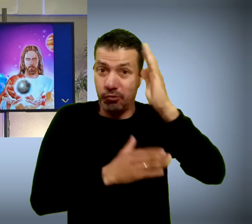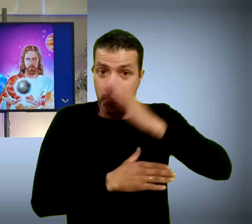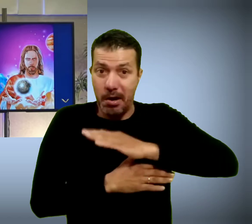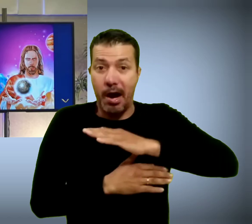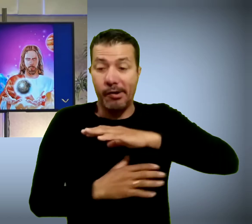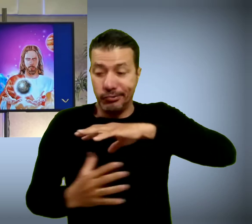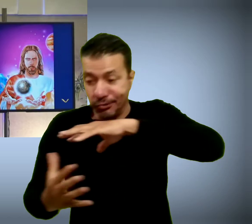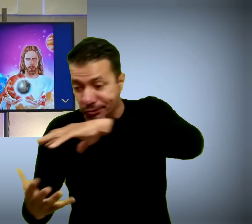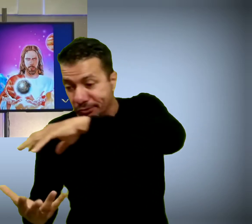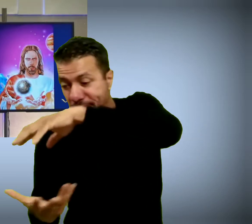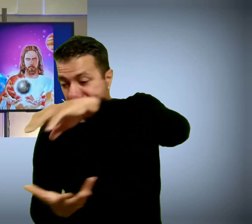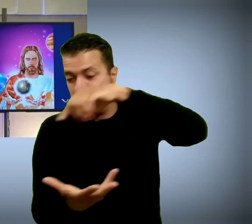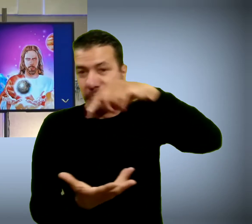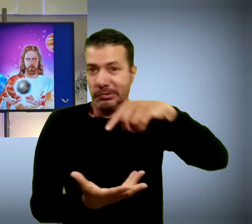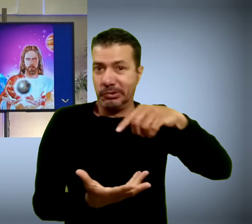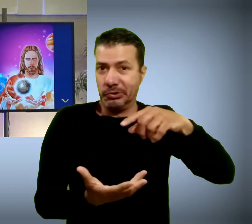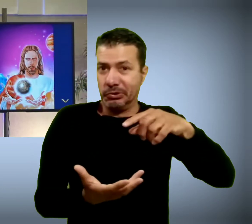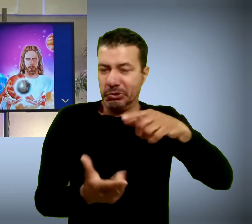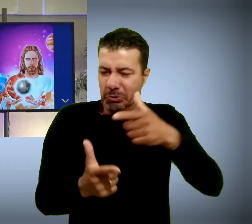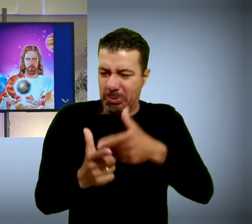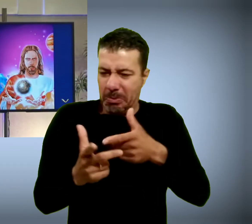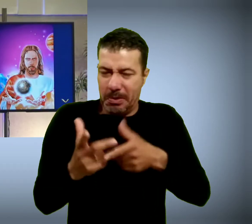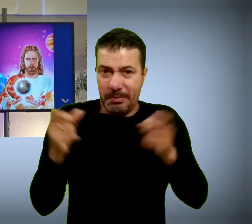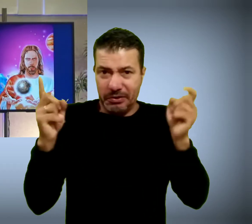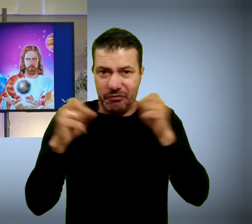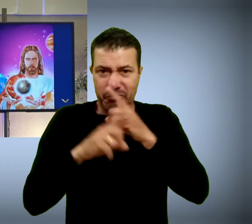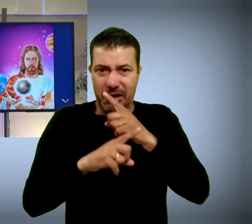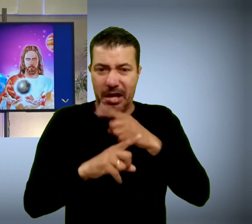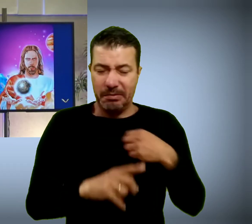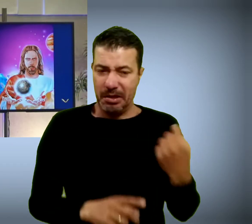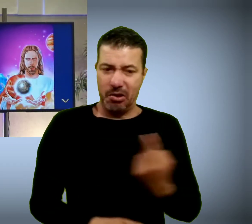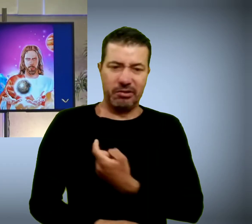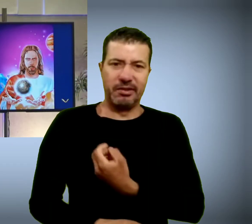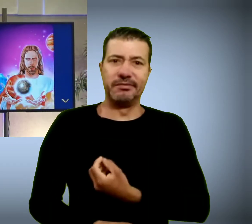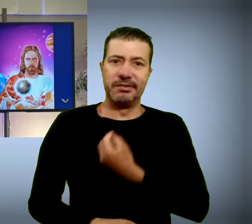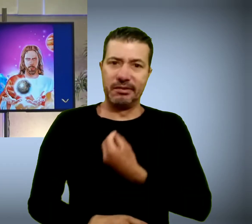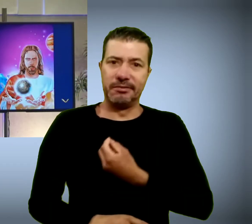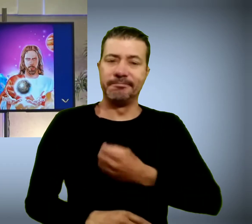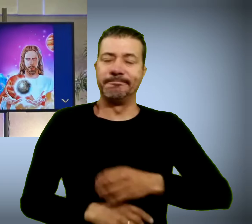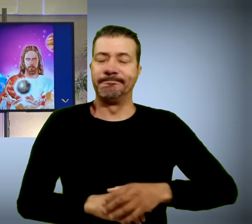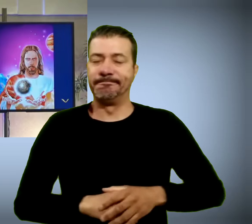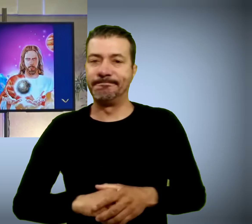Terra e os efeitos que ela trouxe para nós. Enquanto isso, eu peço para você,